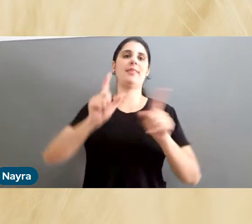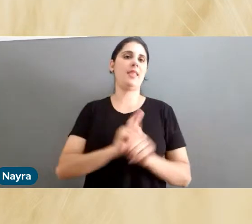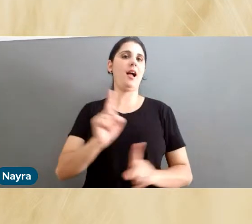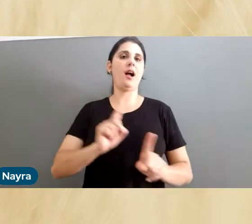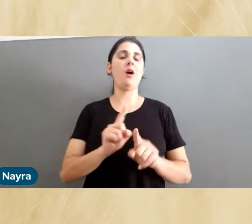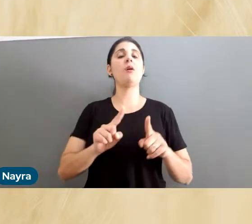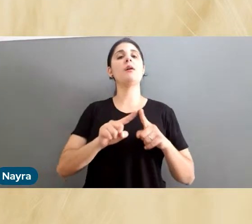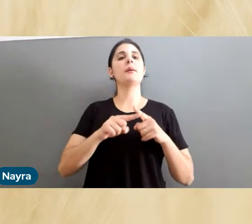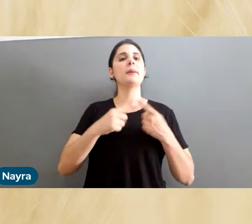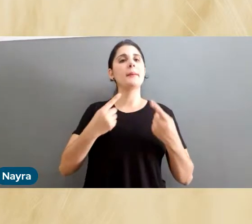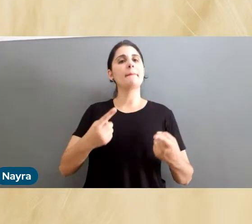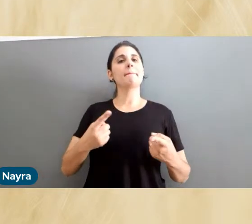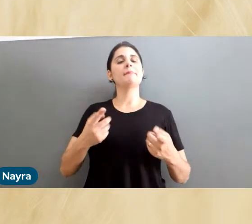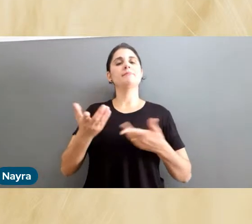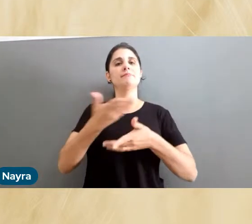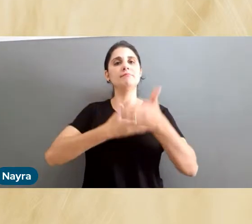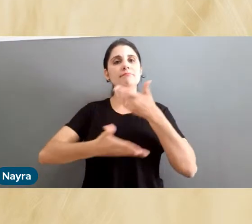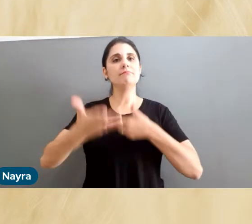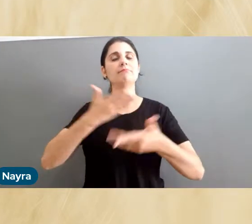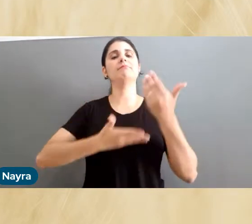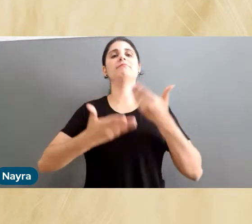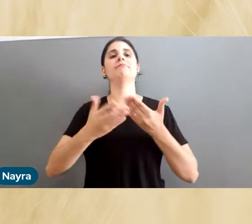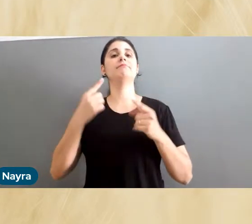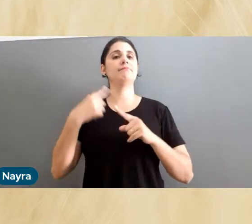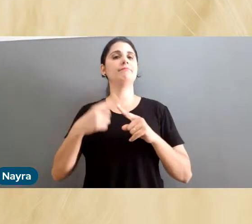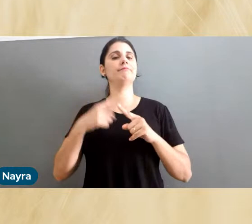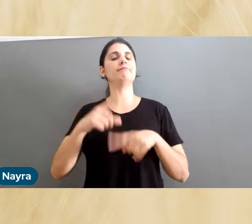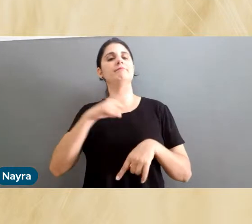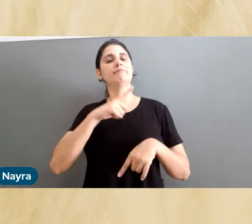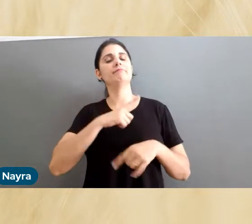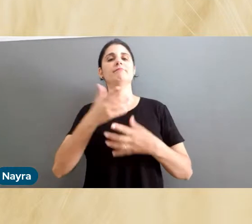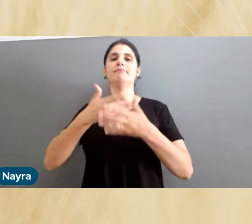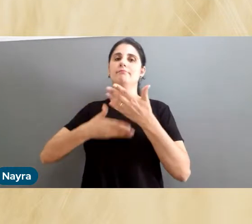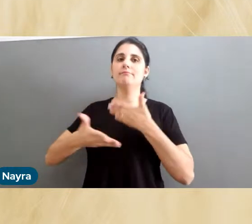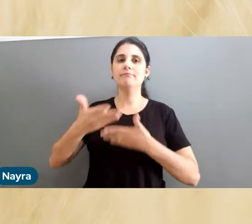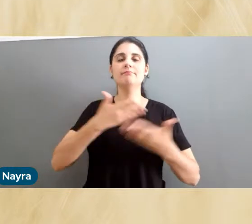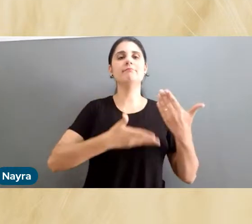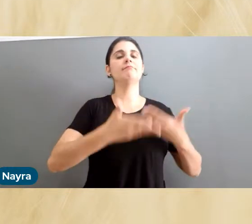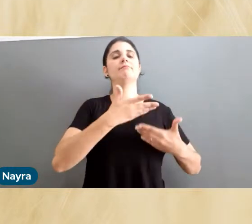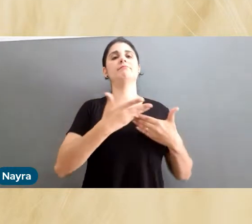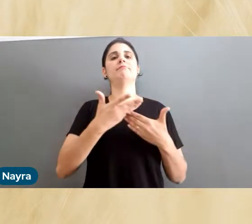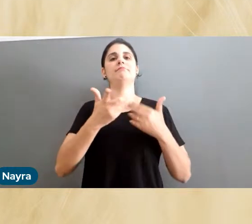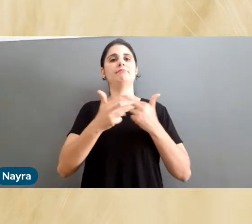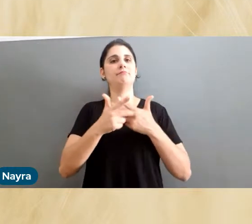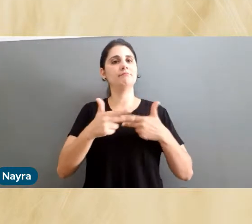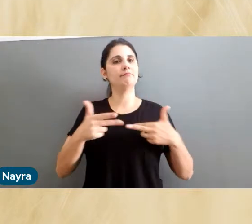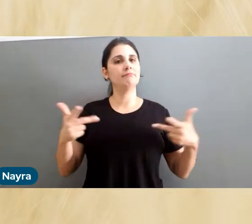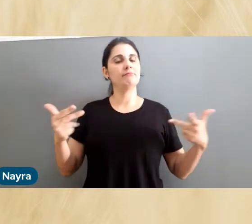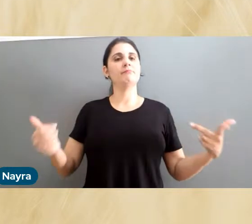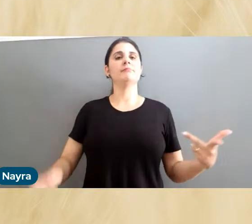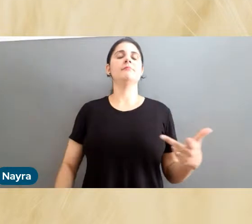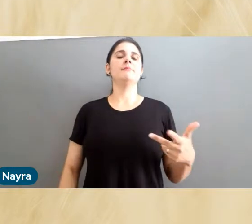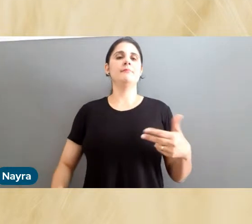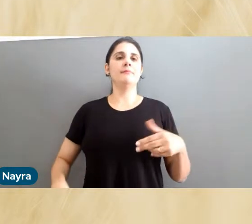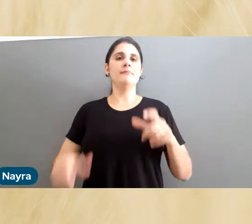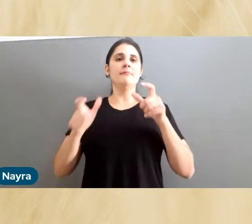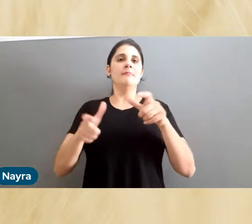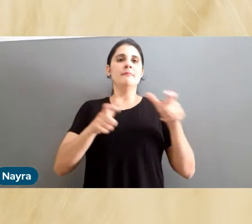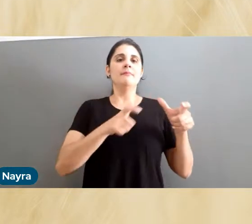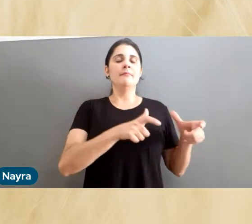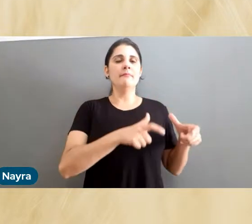definir a nossa contribuição, porque existem contribuições de suma importância que são feitas dentro do contexto do